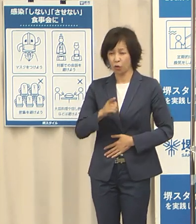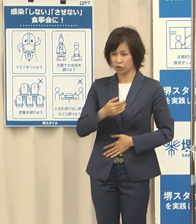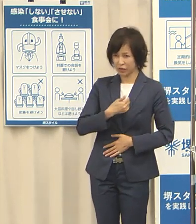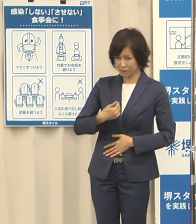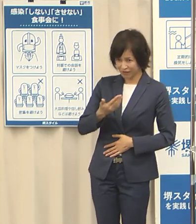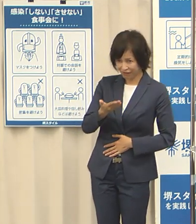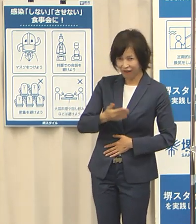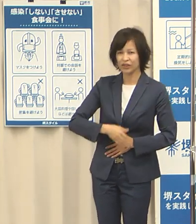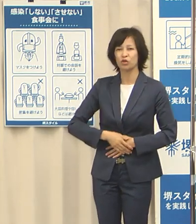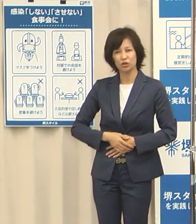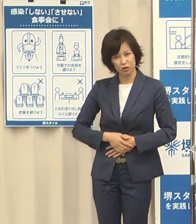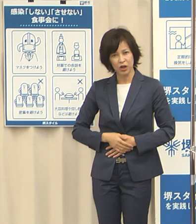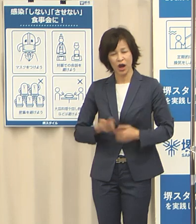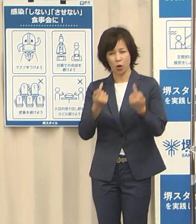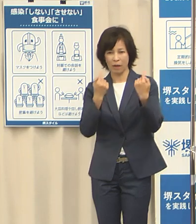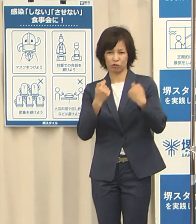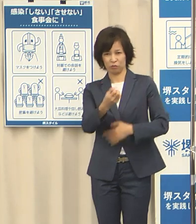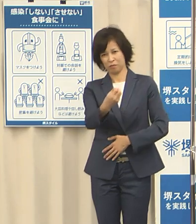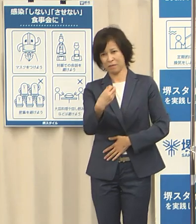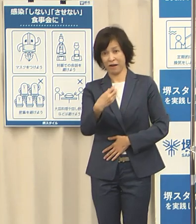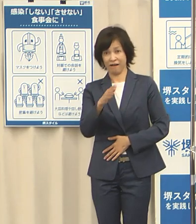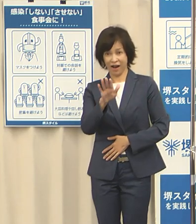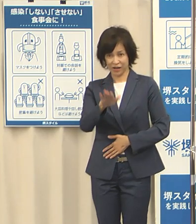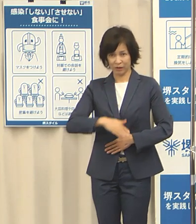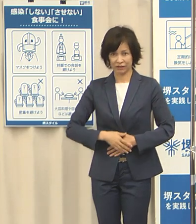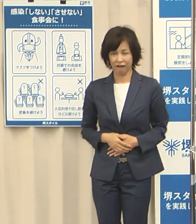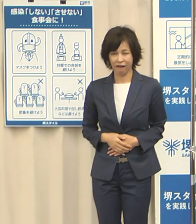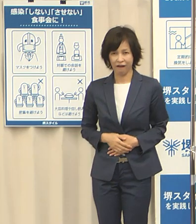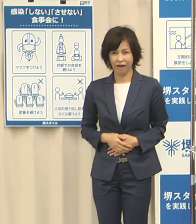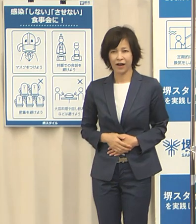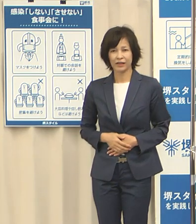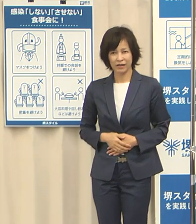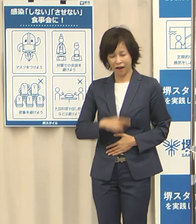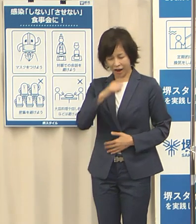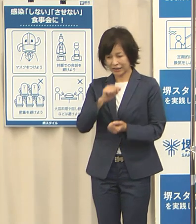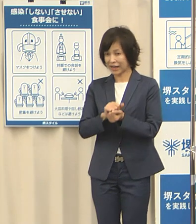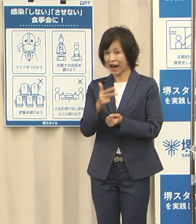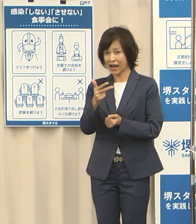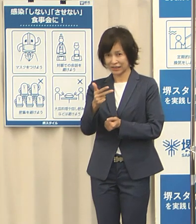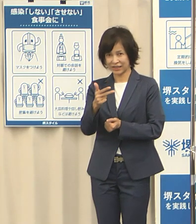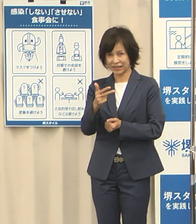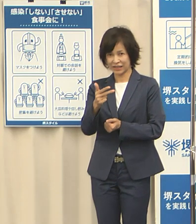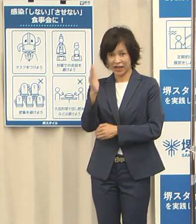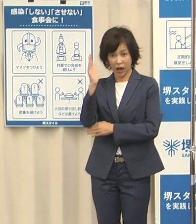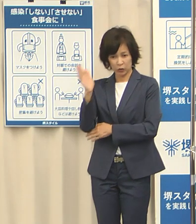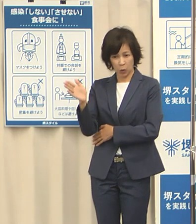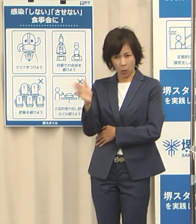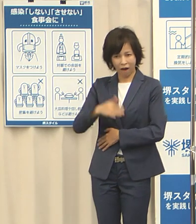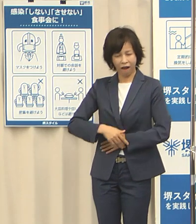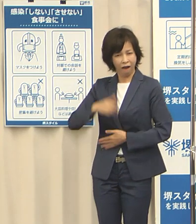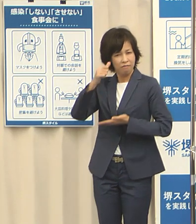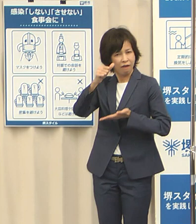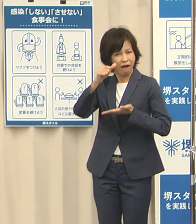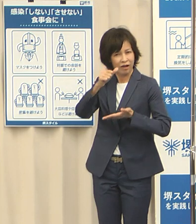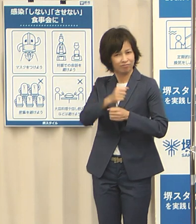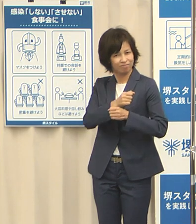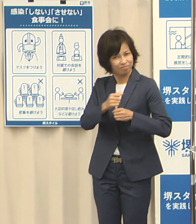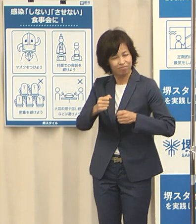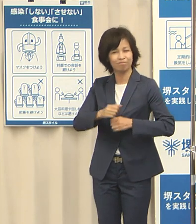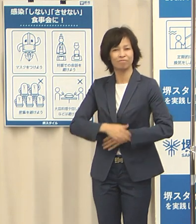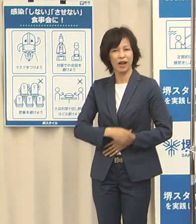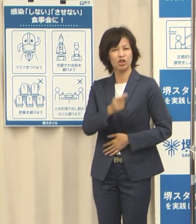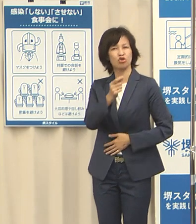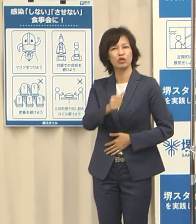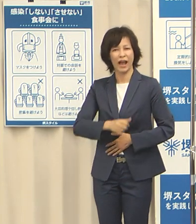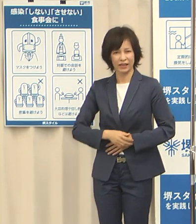という個別の打診があったんですね。ただ堺市からなかなかその提案ができにくかったように感じています